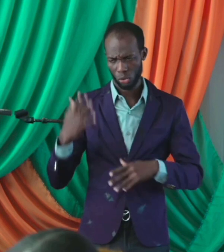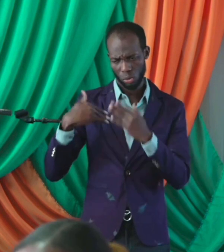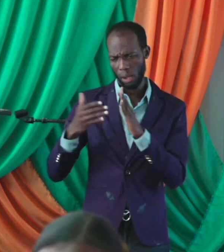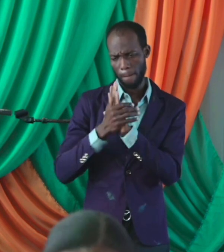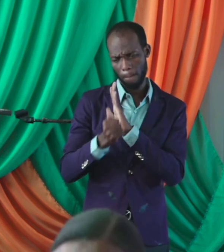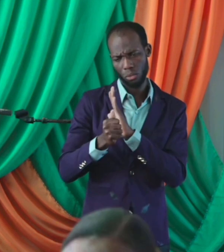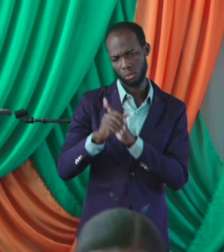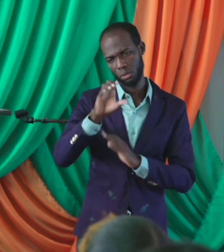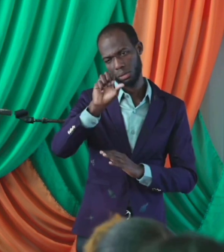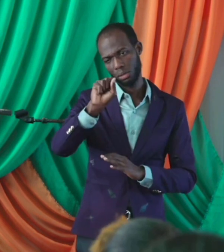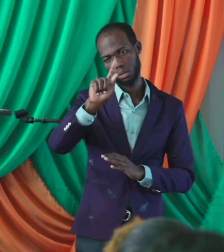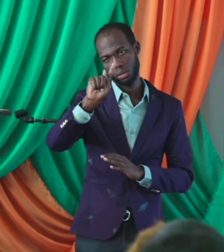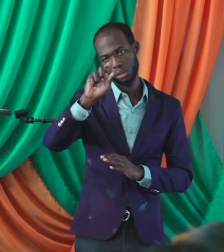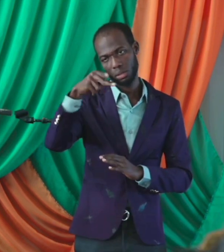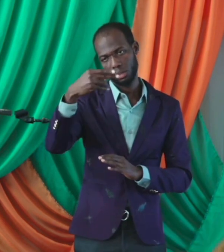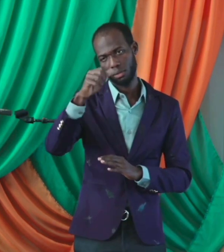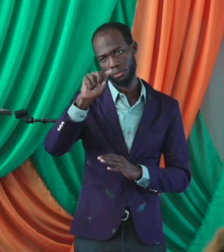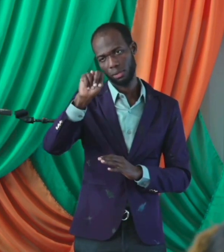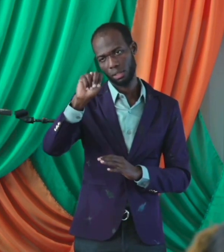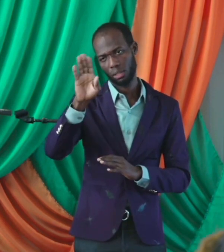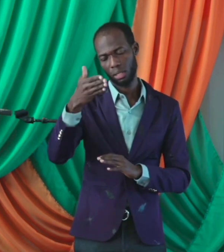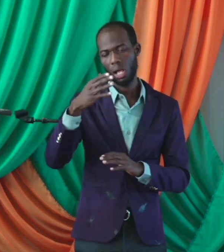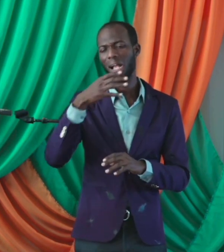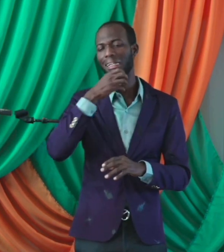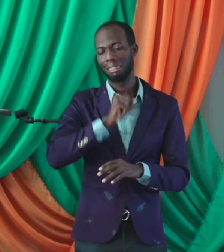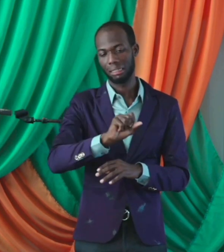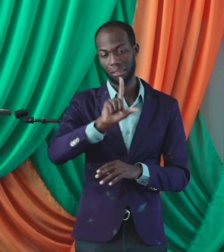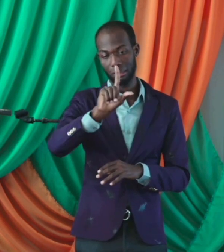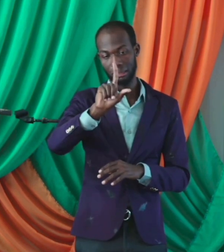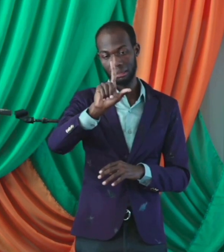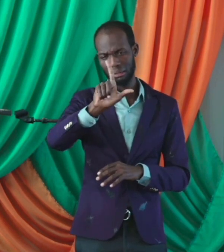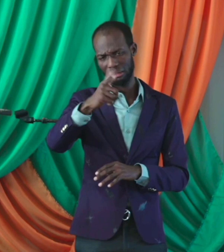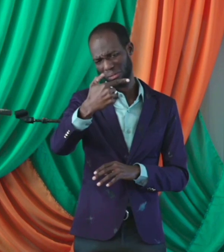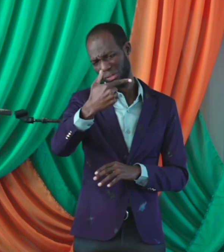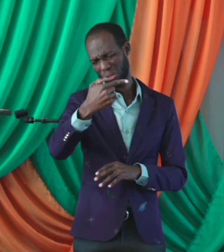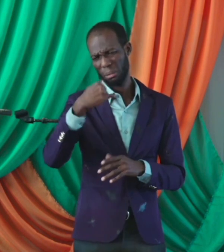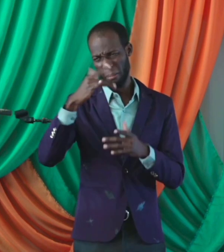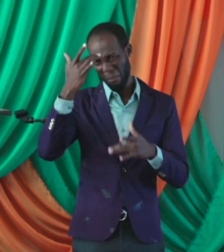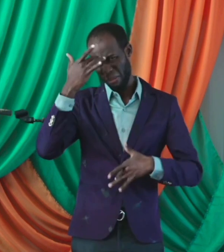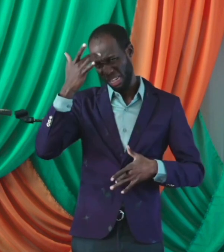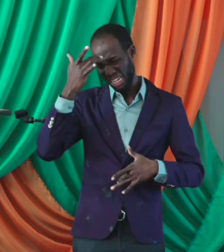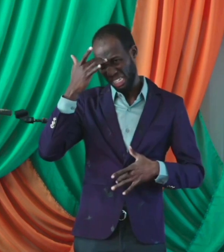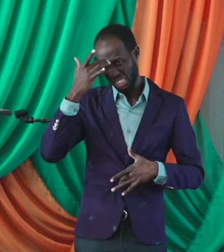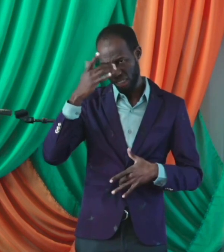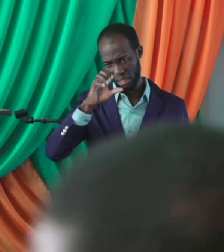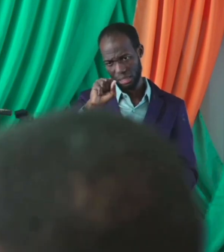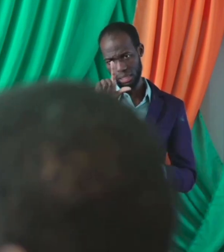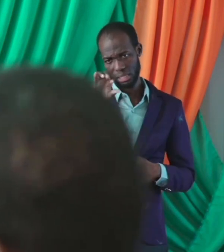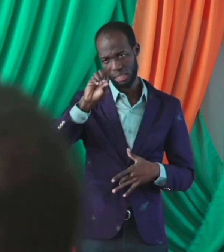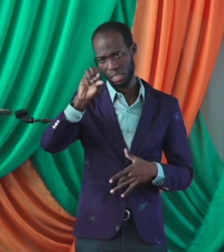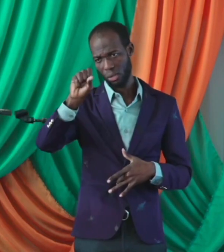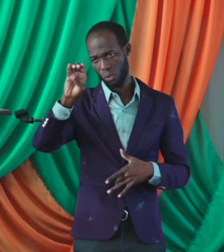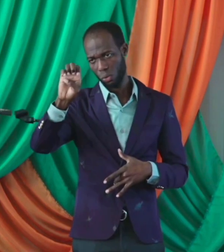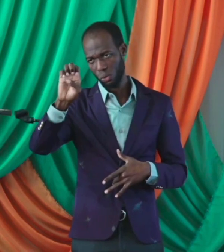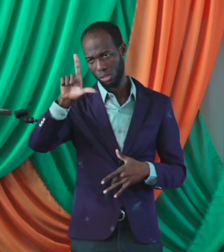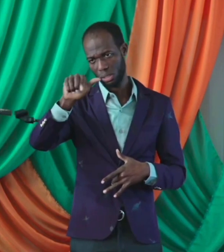Stephen Hawking. Depuis l'âge de 21 ans, monsieur gon maladie, que les sclérose